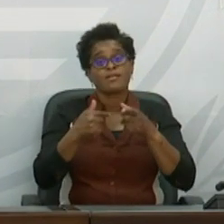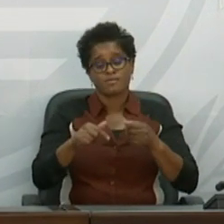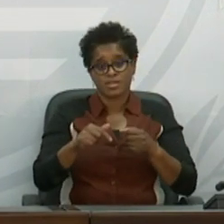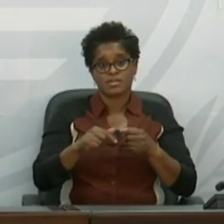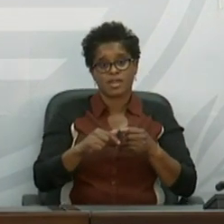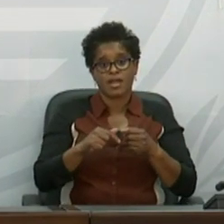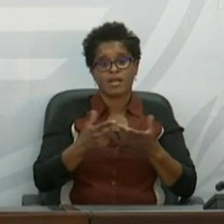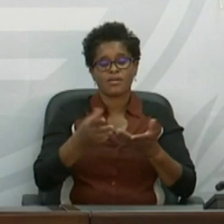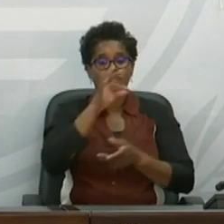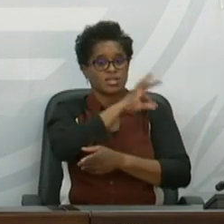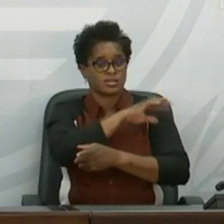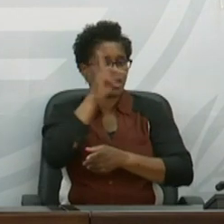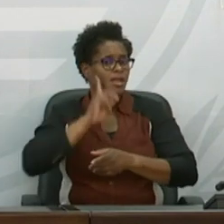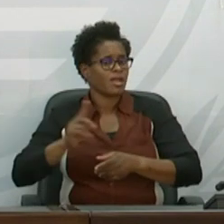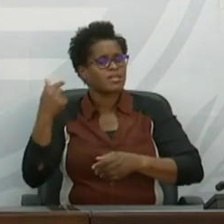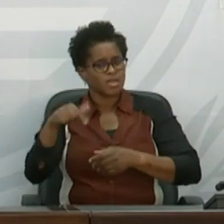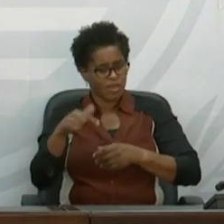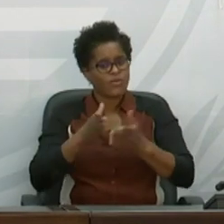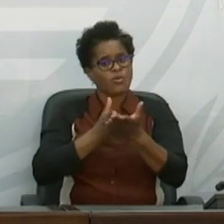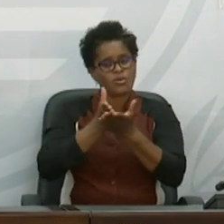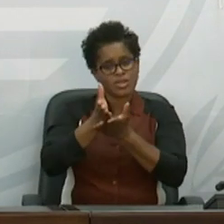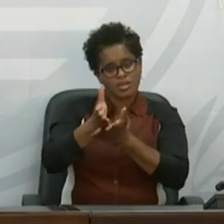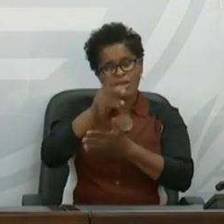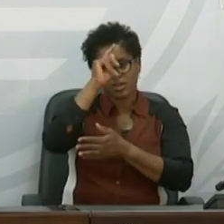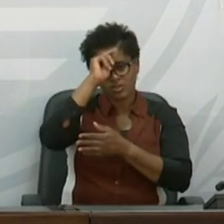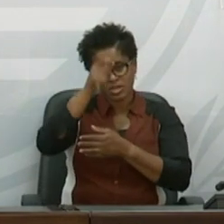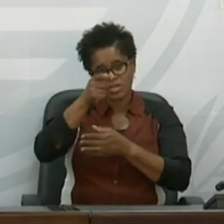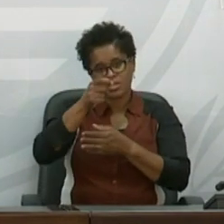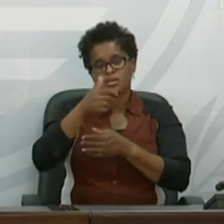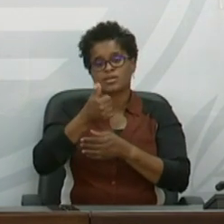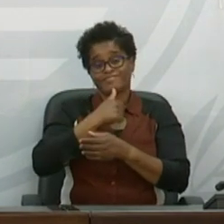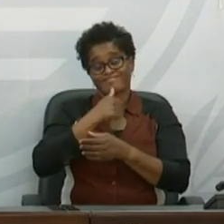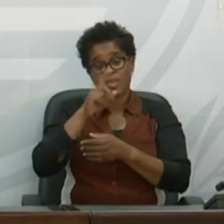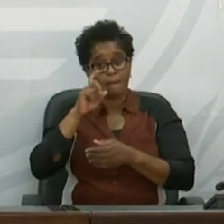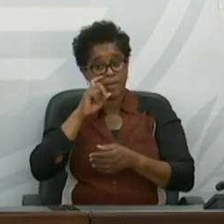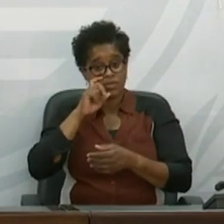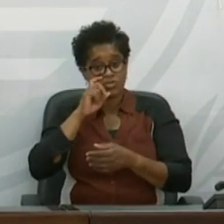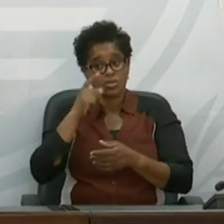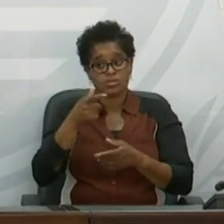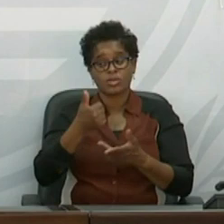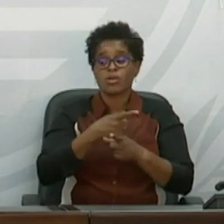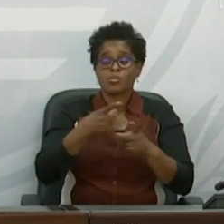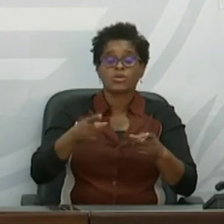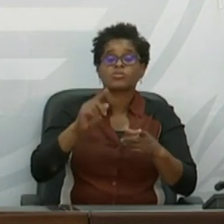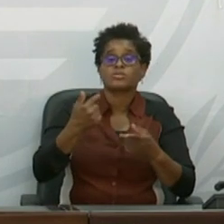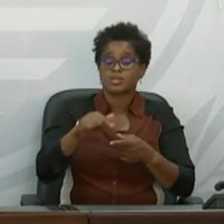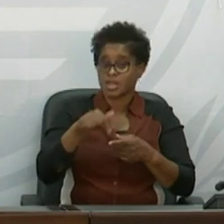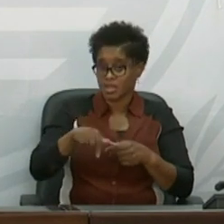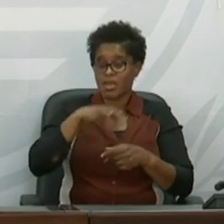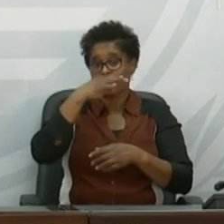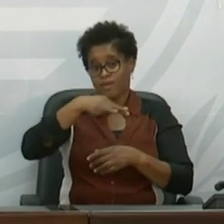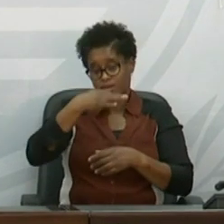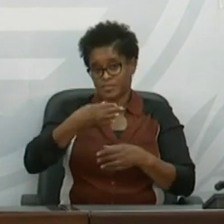vacinada, ela deve continuar a cumprir as medidas de prevenção pelos motivos que nós temos estado aqui a